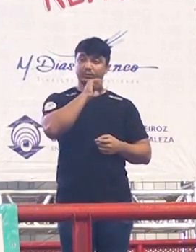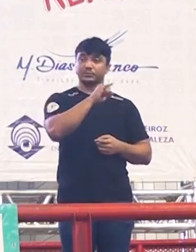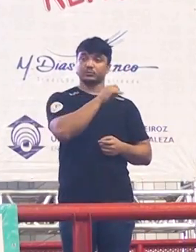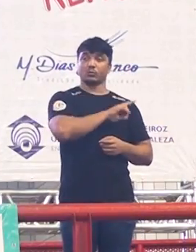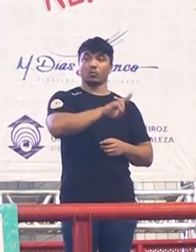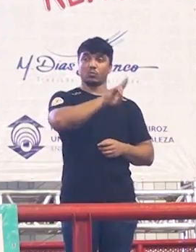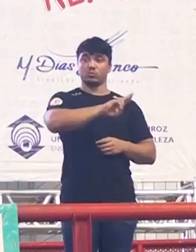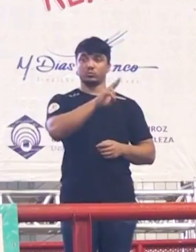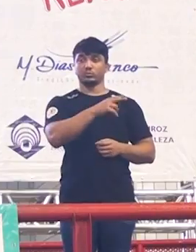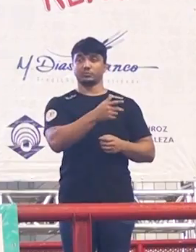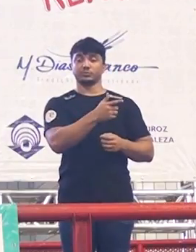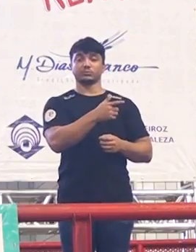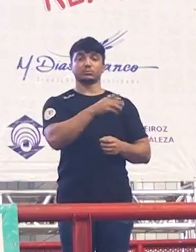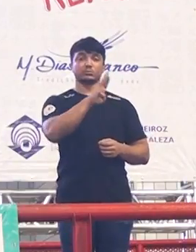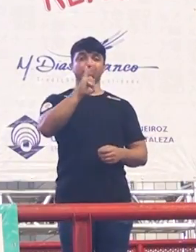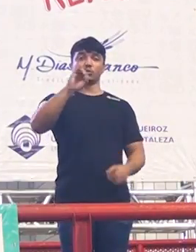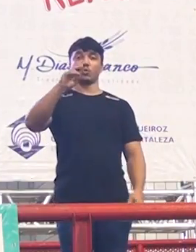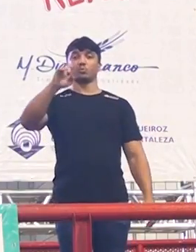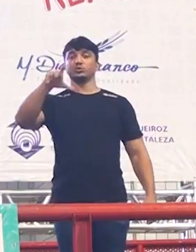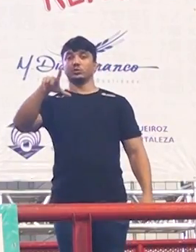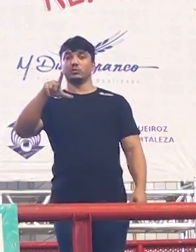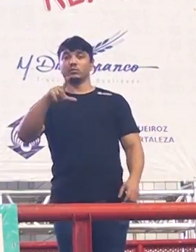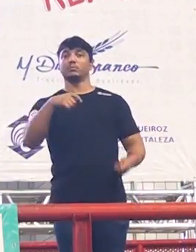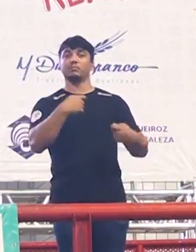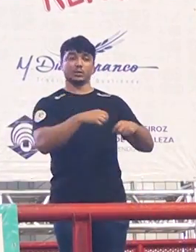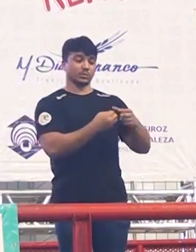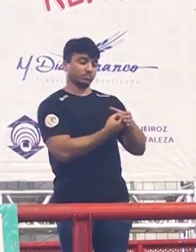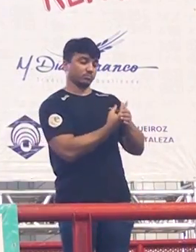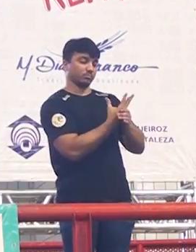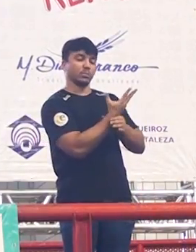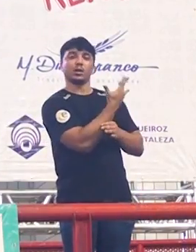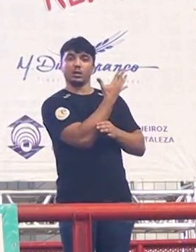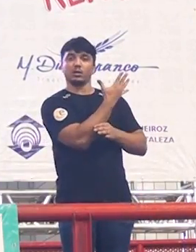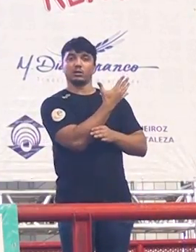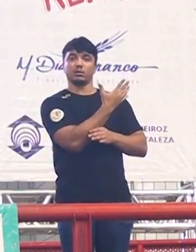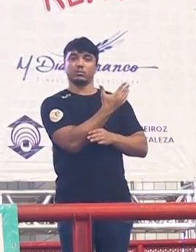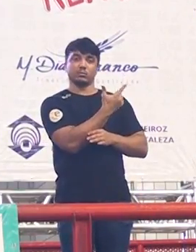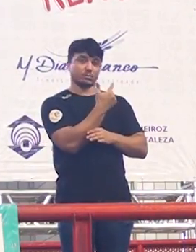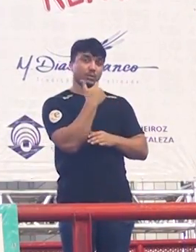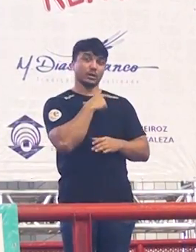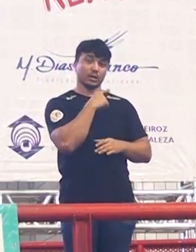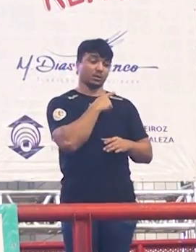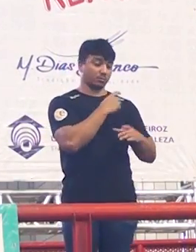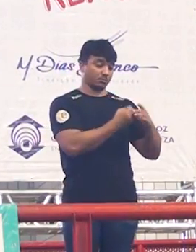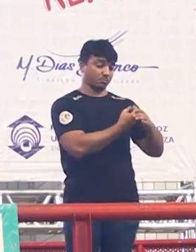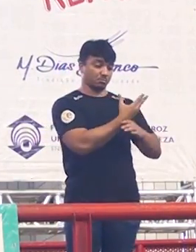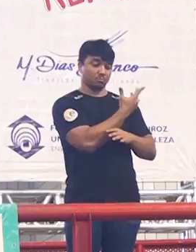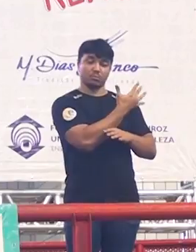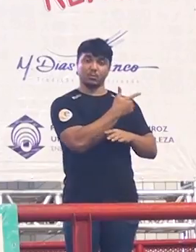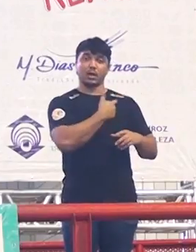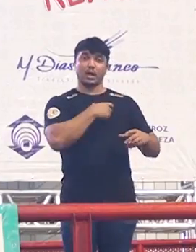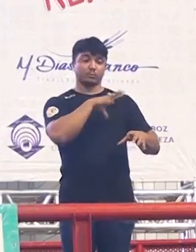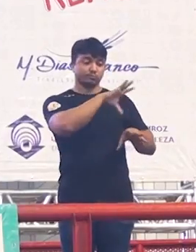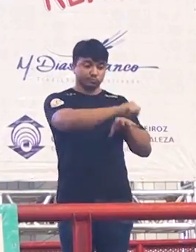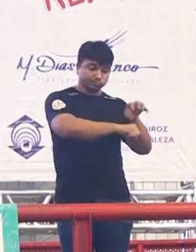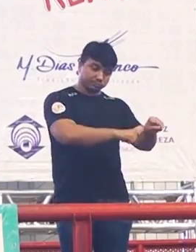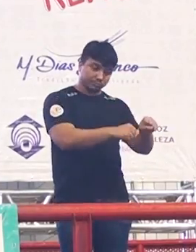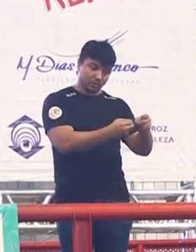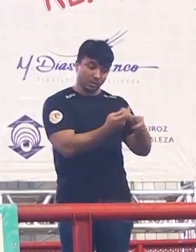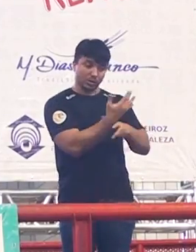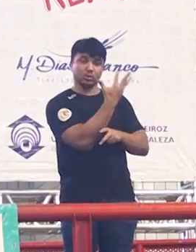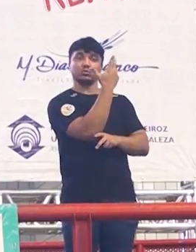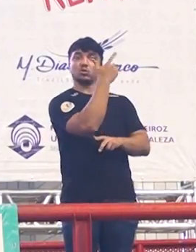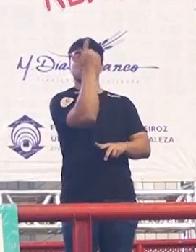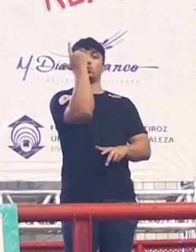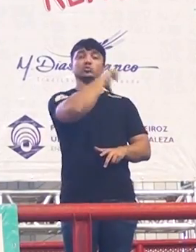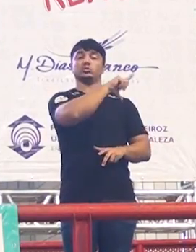o biocombustível, você teve que plantar alguma coisa, porque o biocombustível vem da planta. Na hora que essa planta